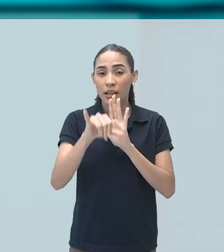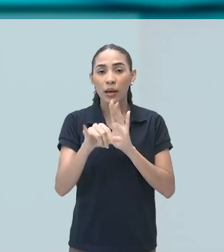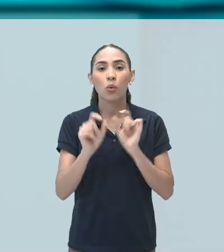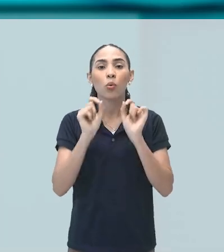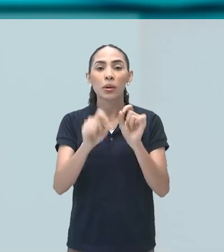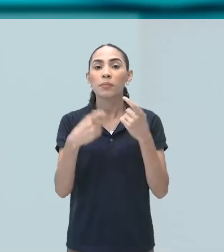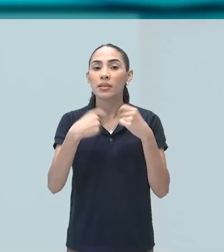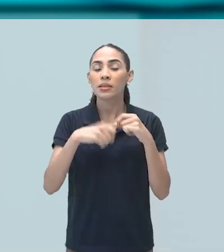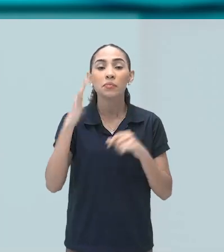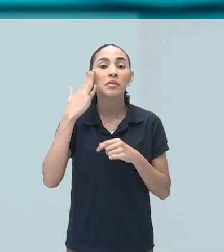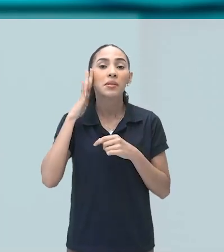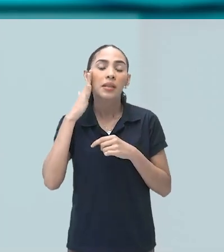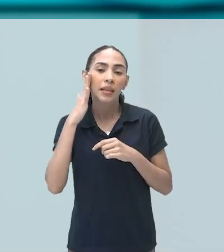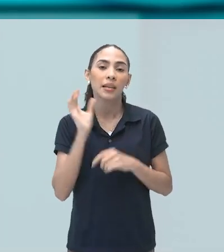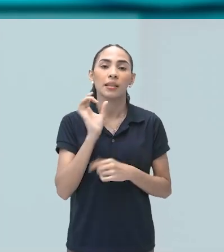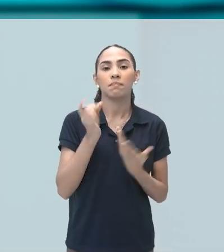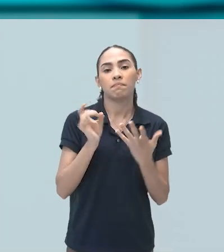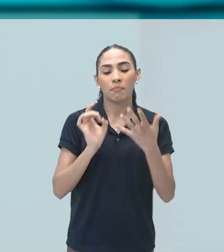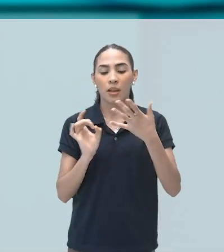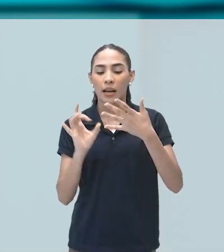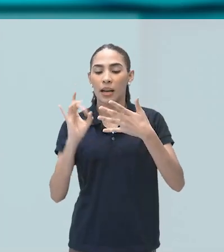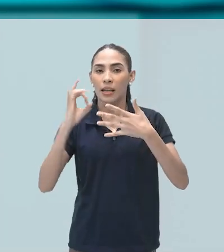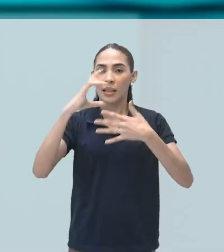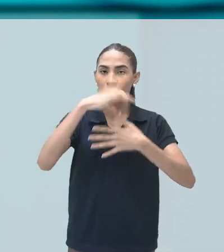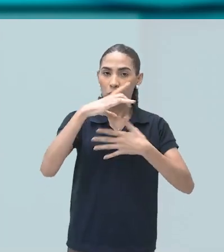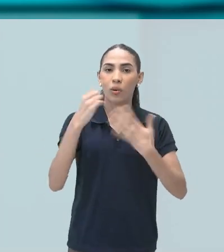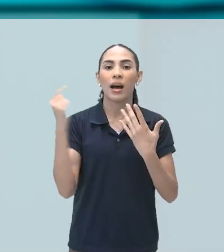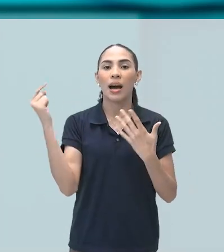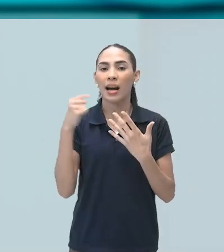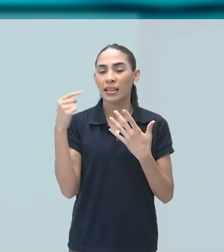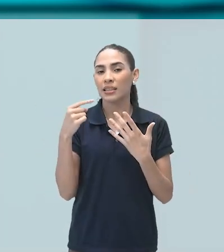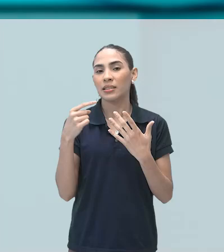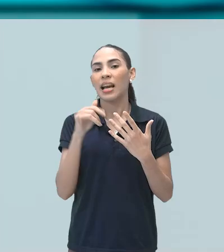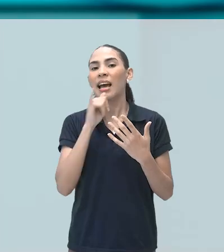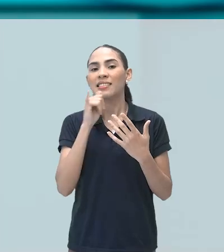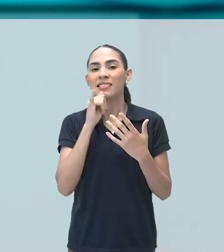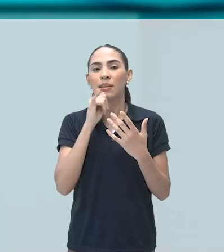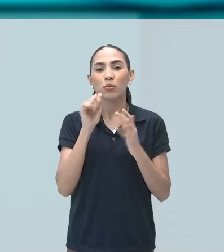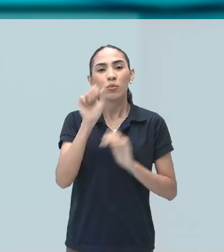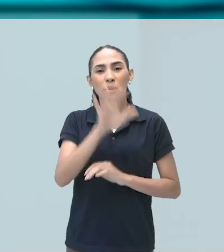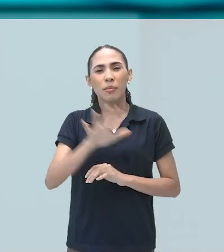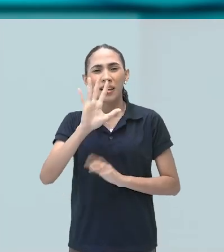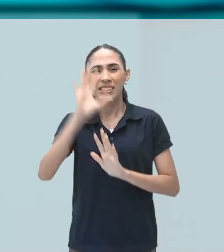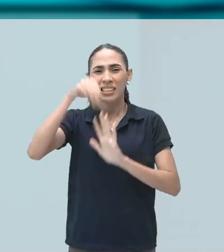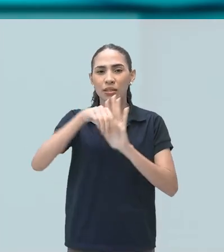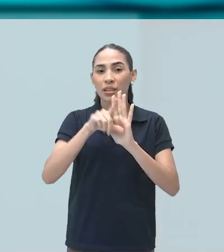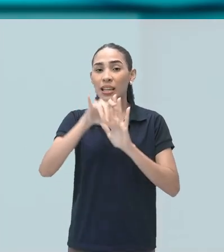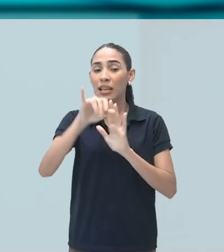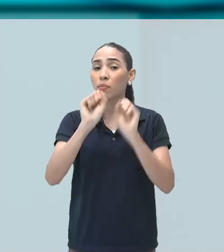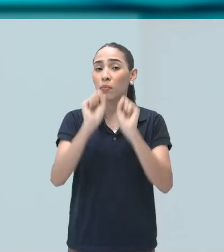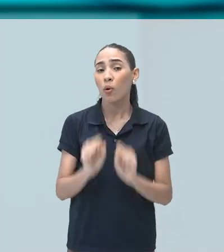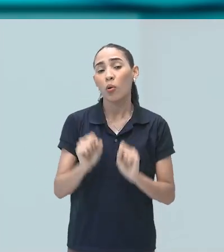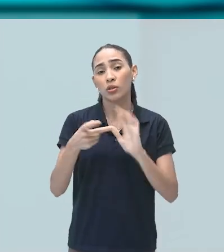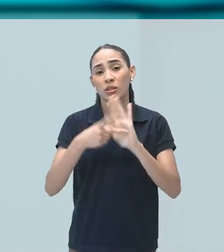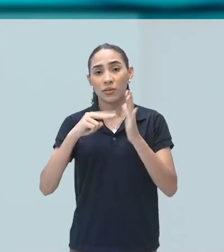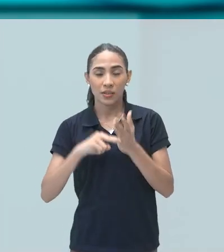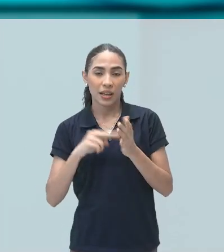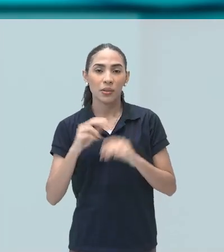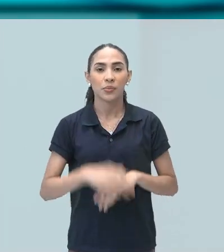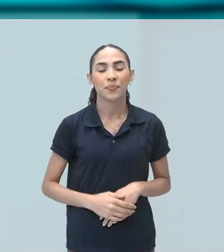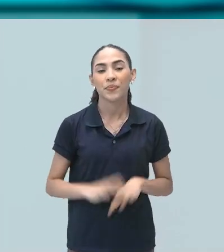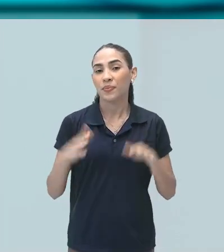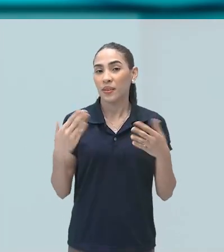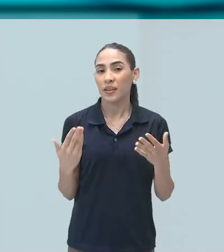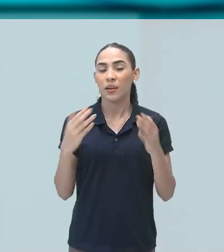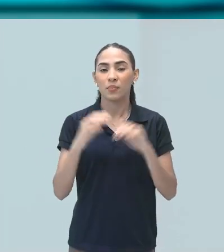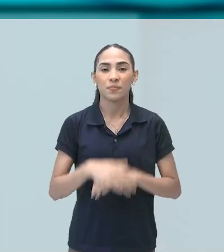devemos olhar, o que cada uma daqueles sinaizinhos diferentes pode significar, ok? E para